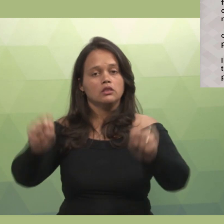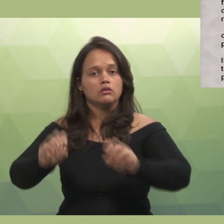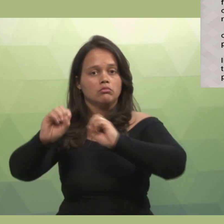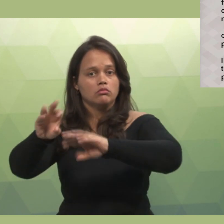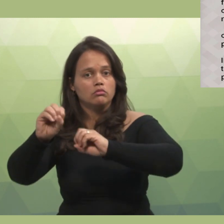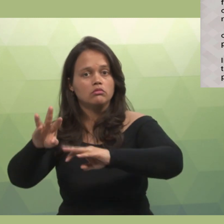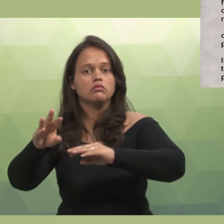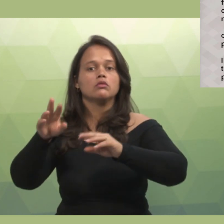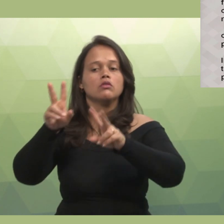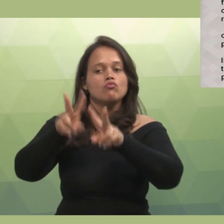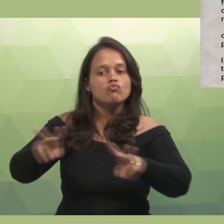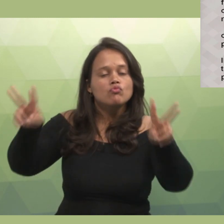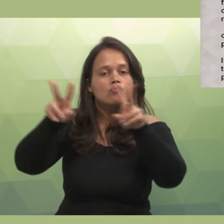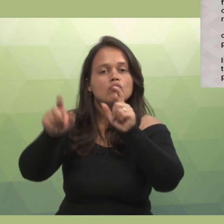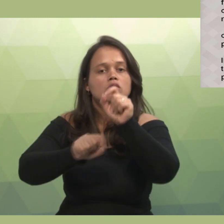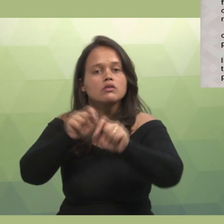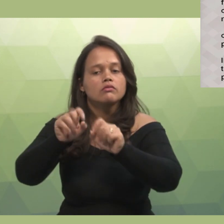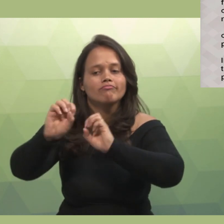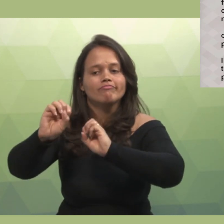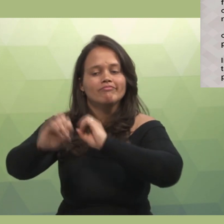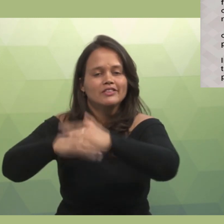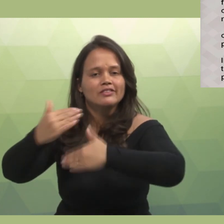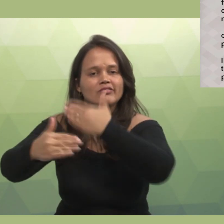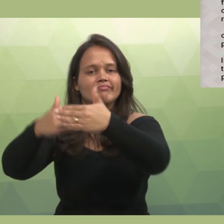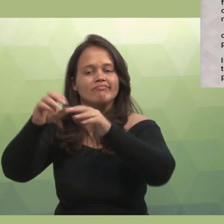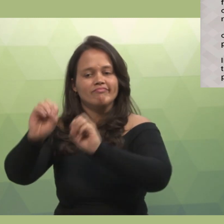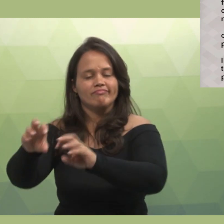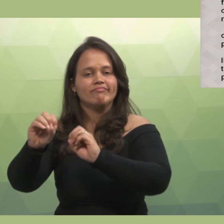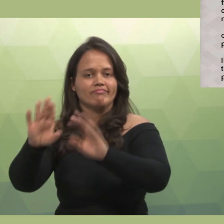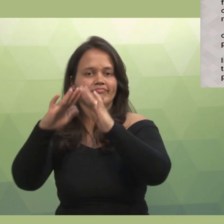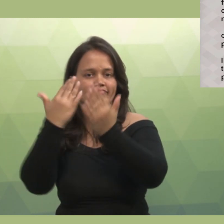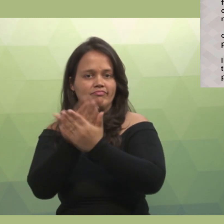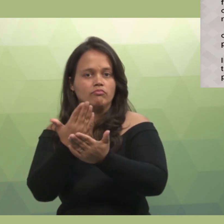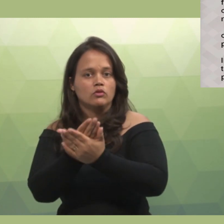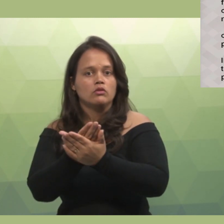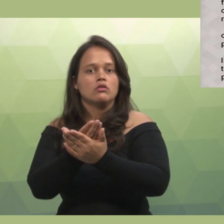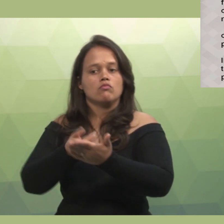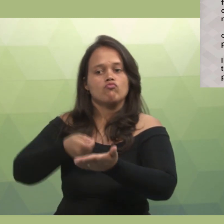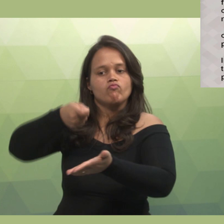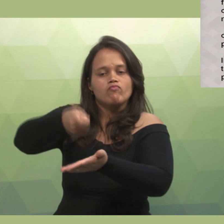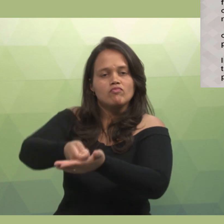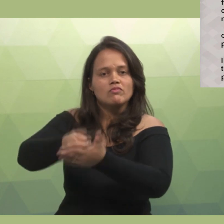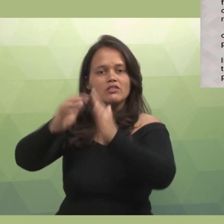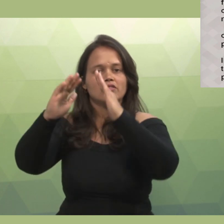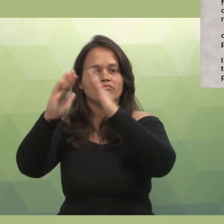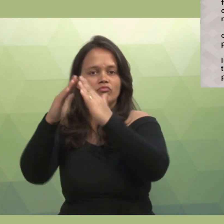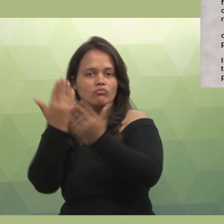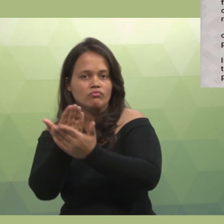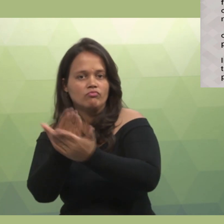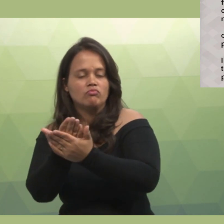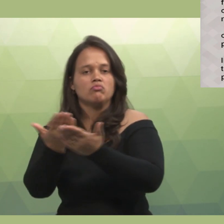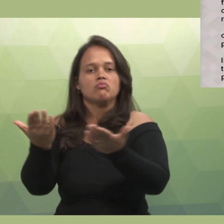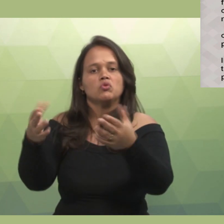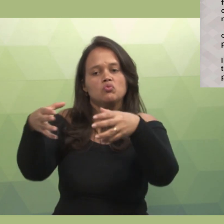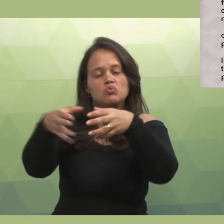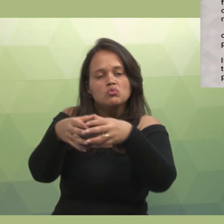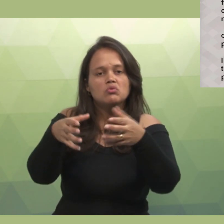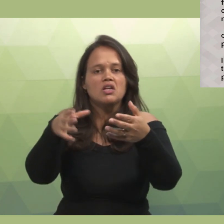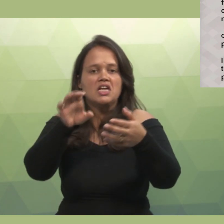de competências e atribuições que visam ao desenvolvimento da educação escolar e que se concretizam